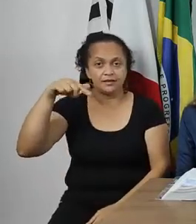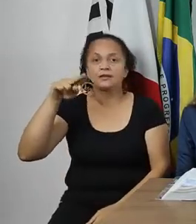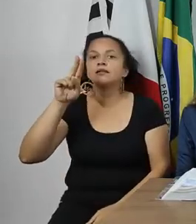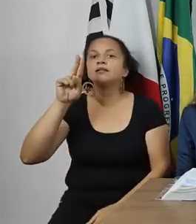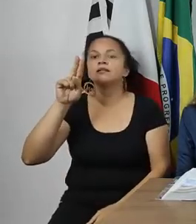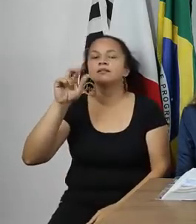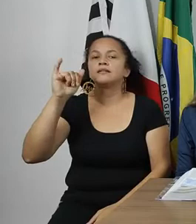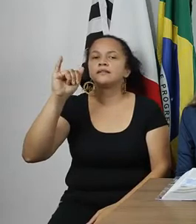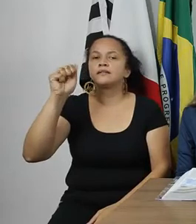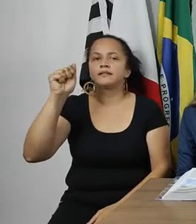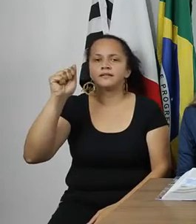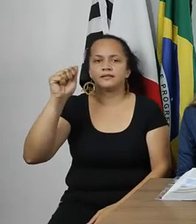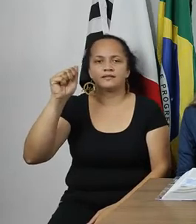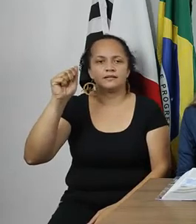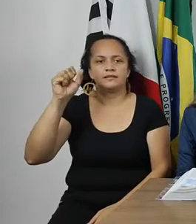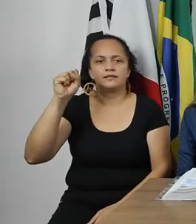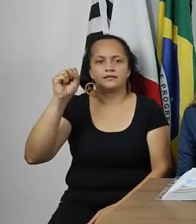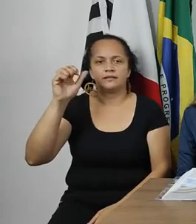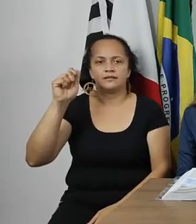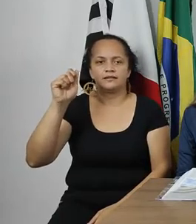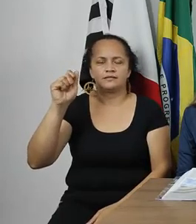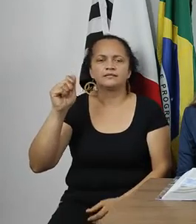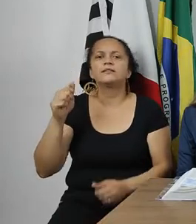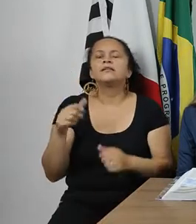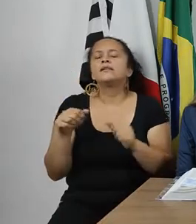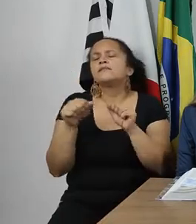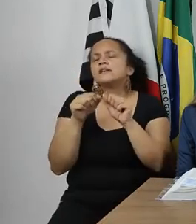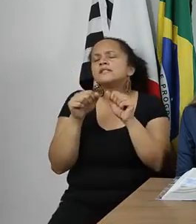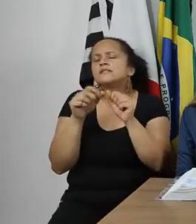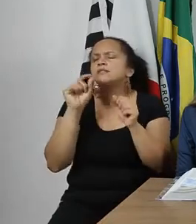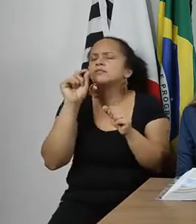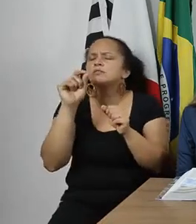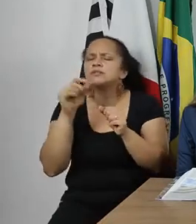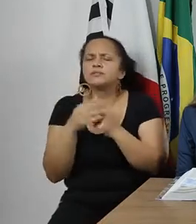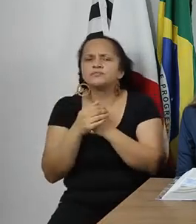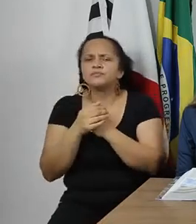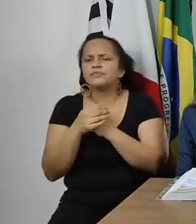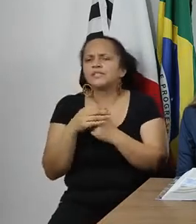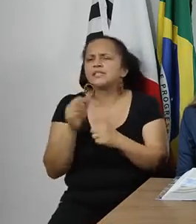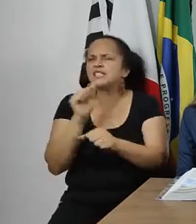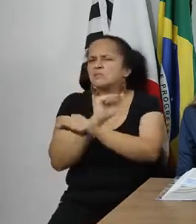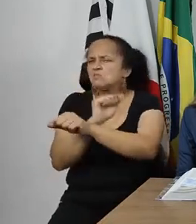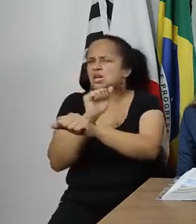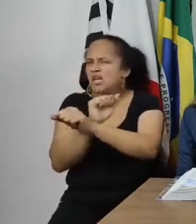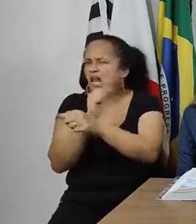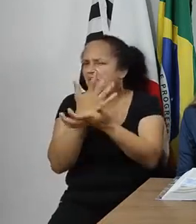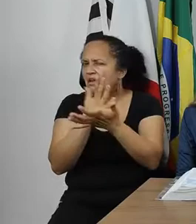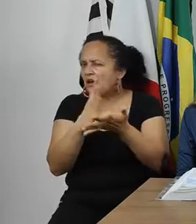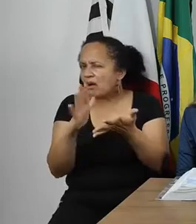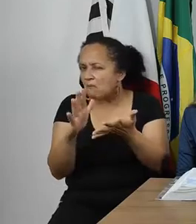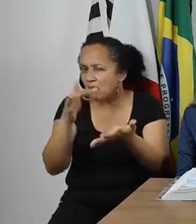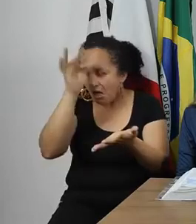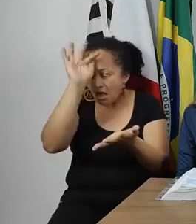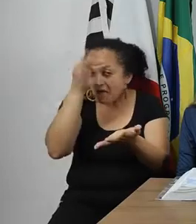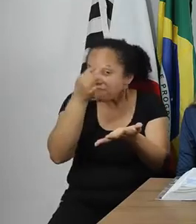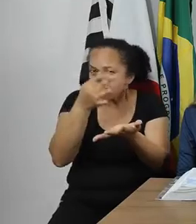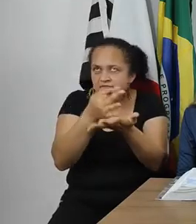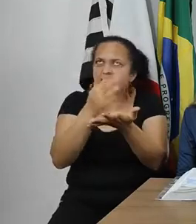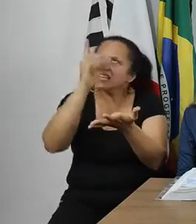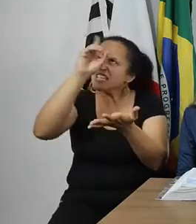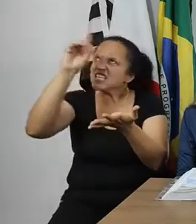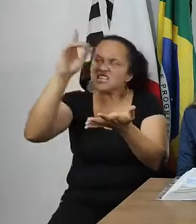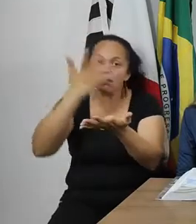a esperança deles, fazer apagar a esperança deles, fazer com que a fé deles em Deus, a confiança em Deus,